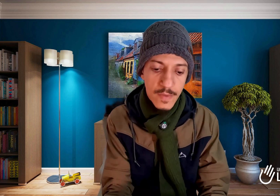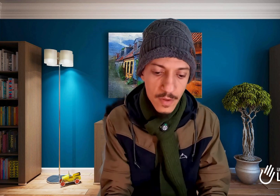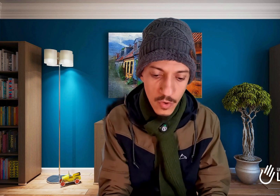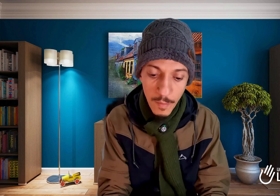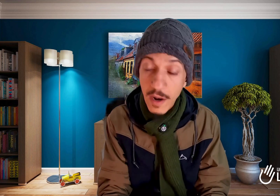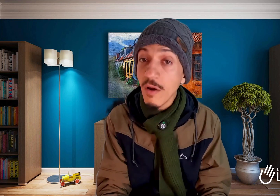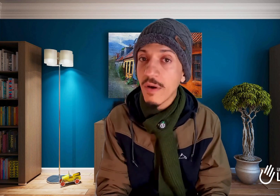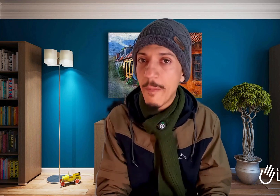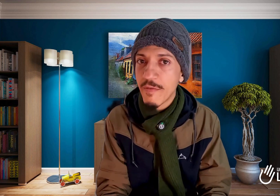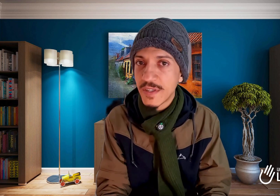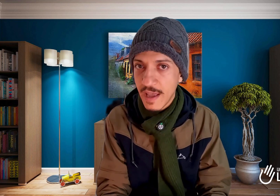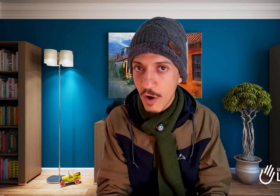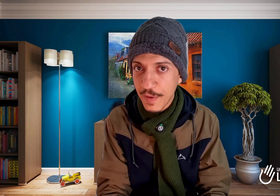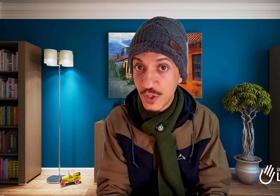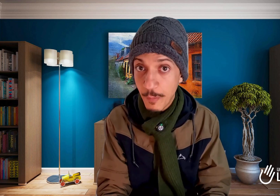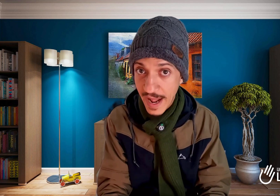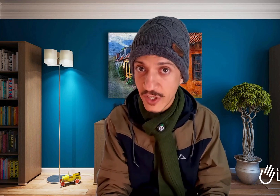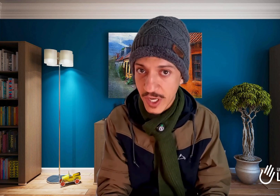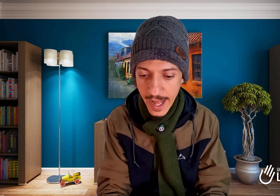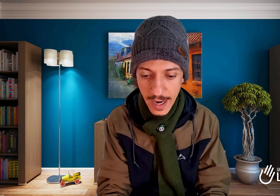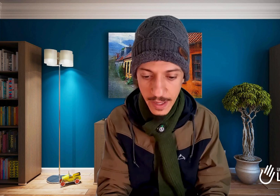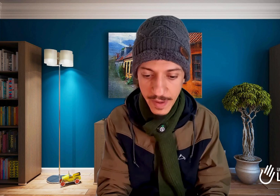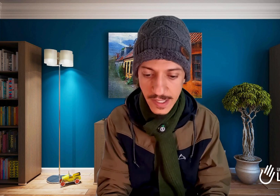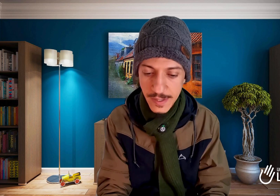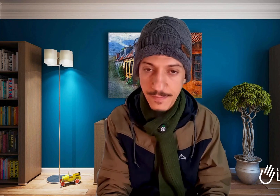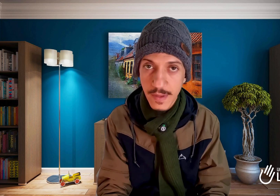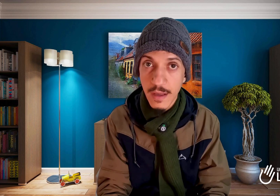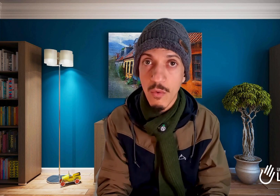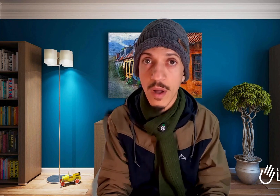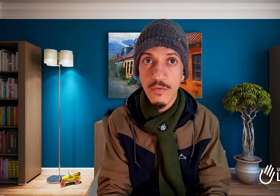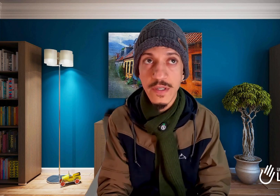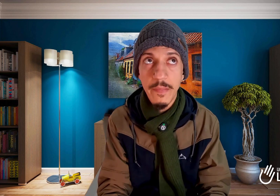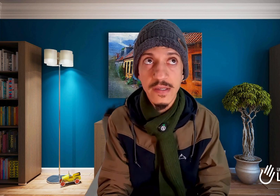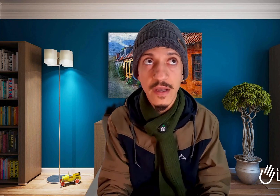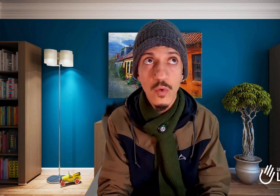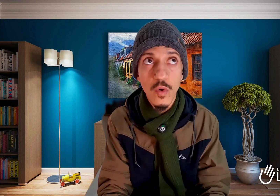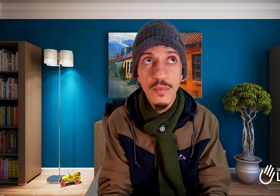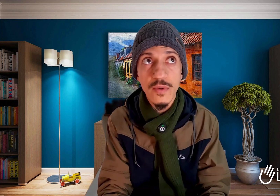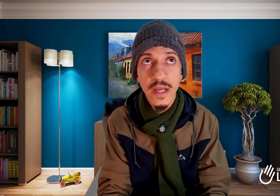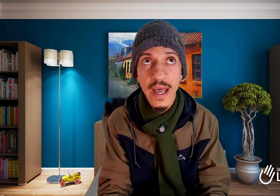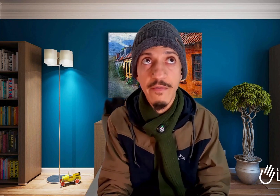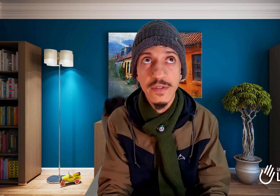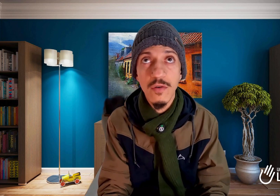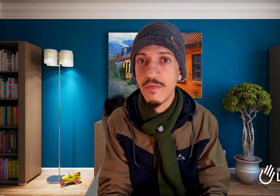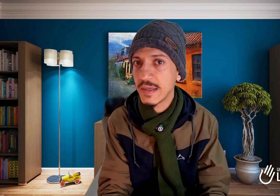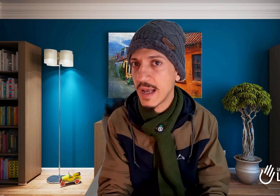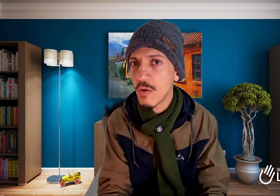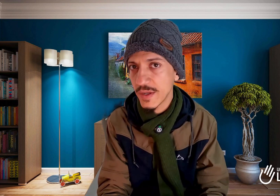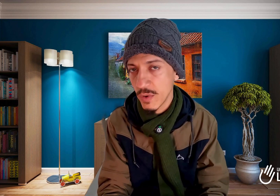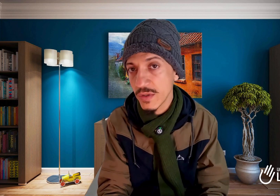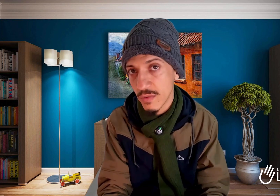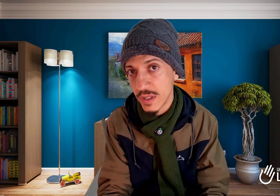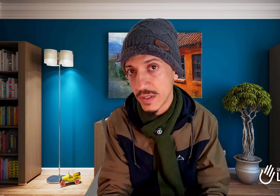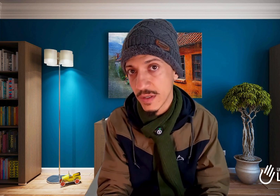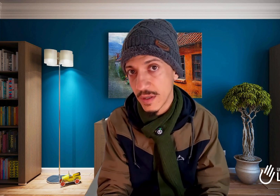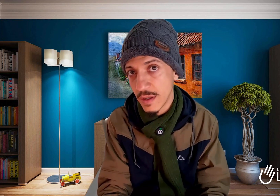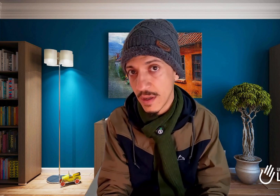O melhor lugar para você realmente praticar a Libras, quando você pensa em grupos, é você conversar com pessoas surdas. As